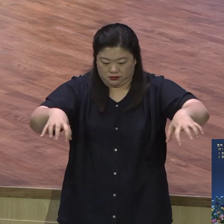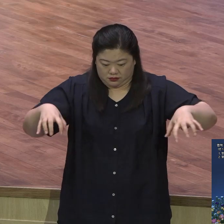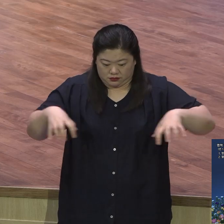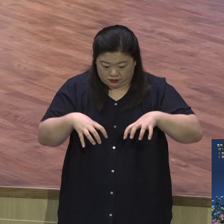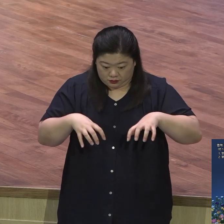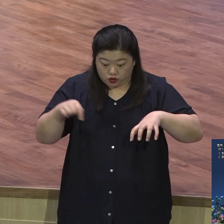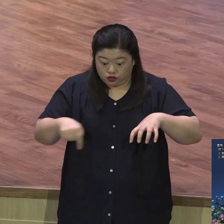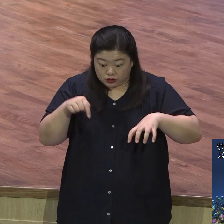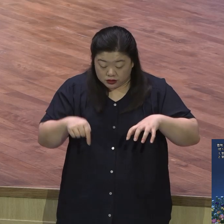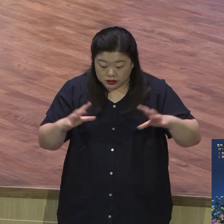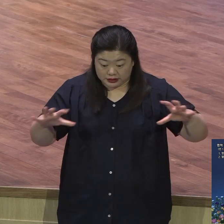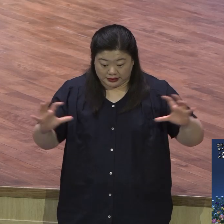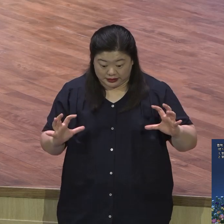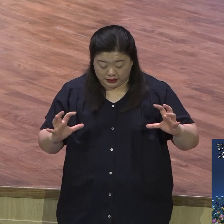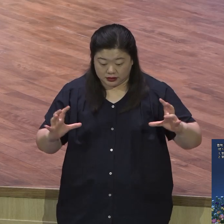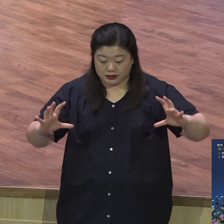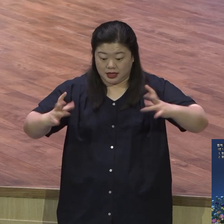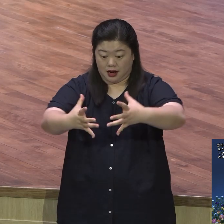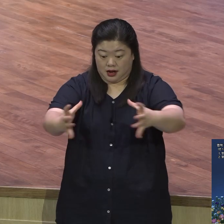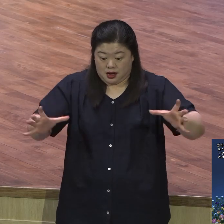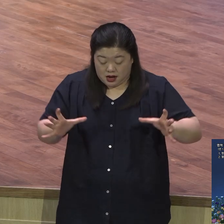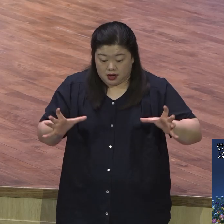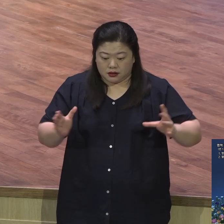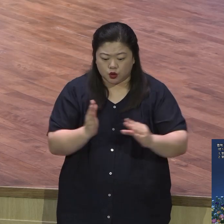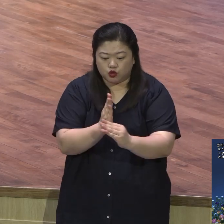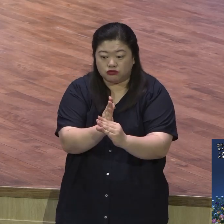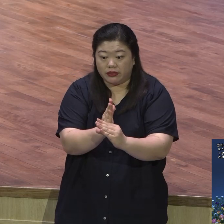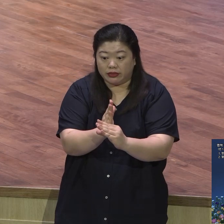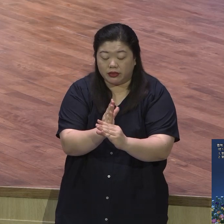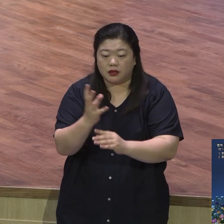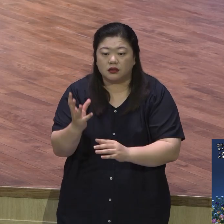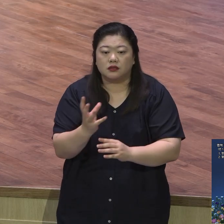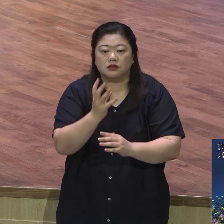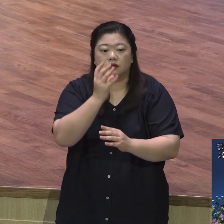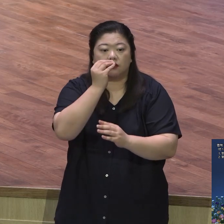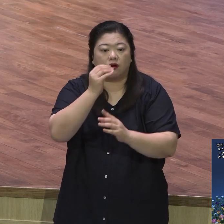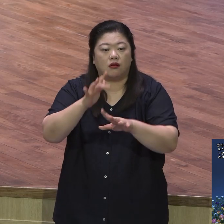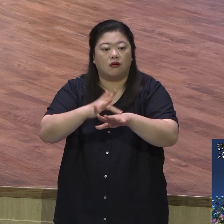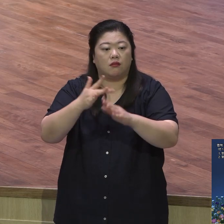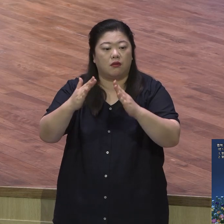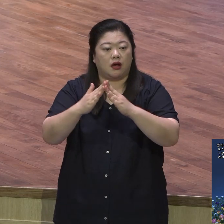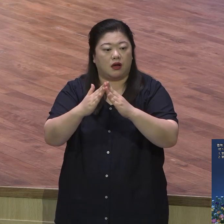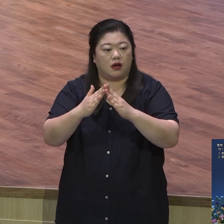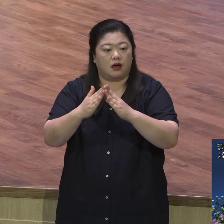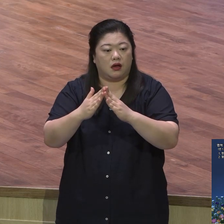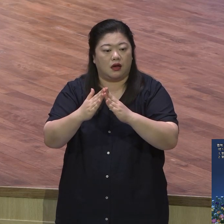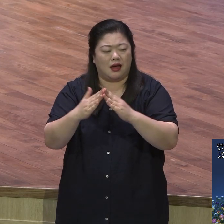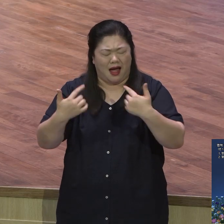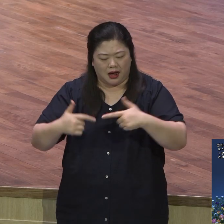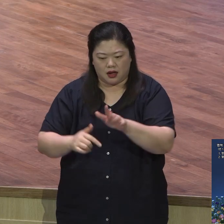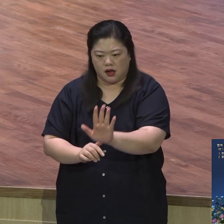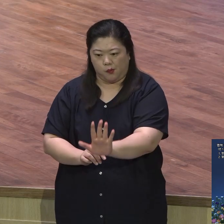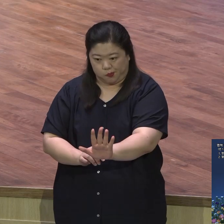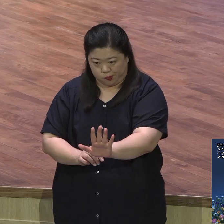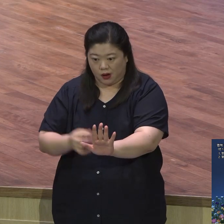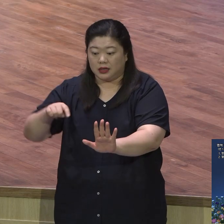하나님이 항상 인지에 계신다라는 상징적 의미를 가지고 있어요 항상 성전 중심